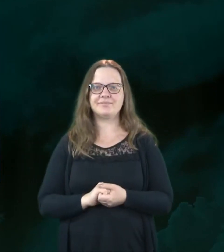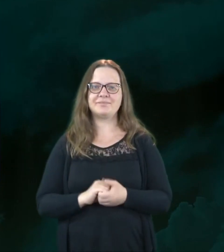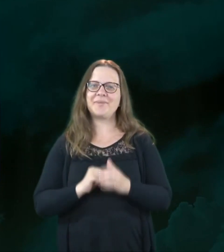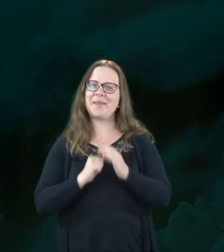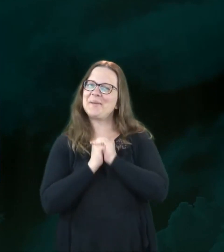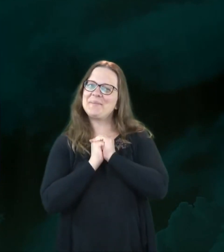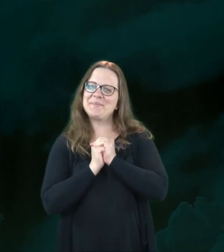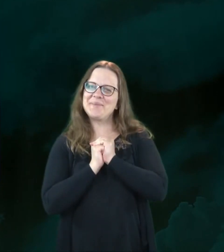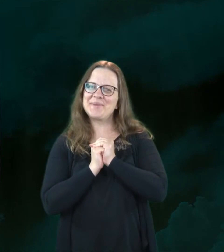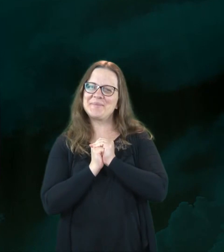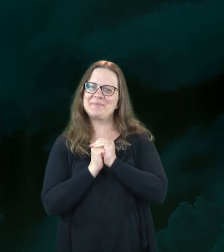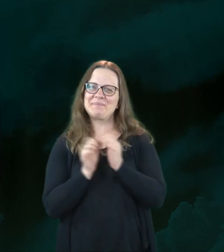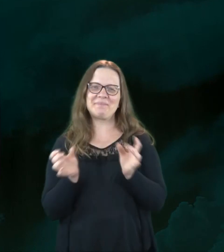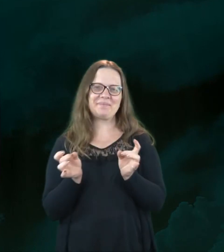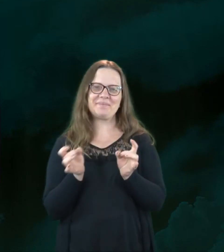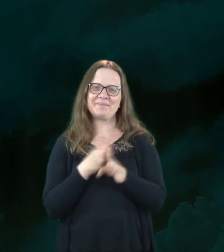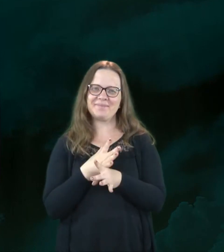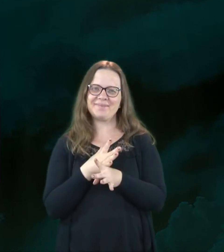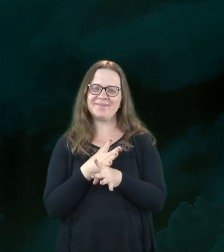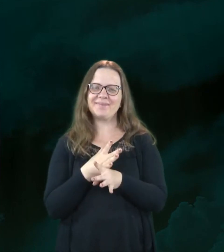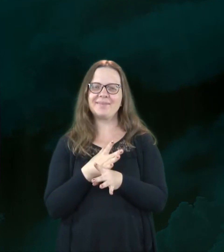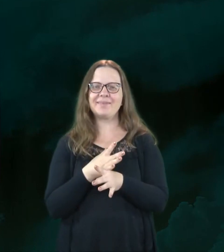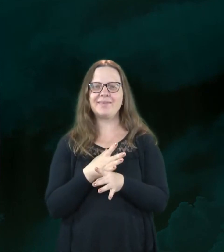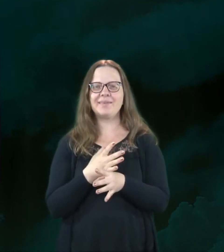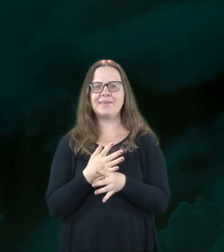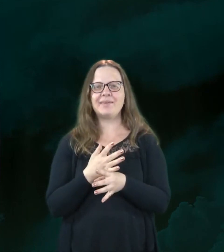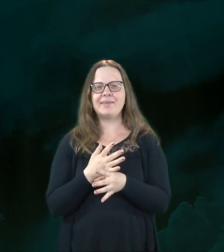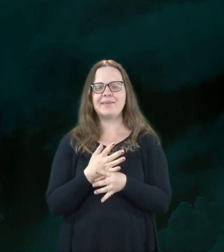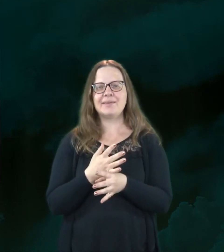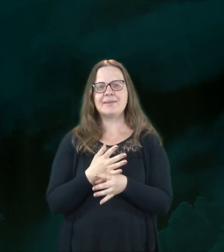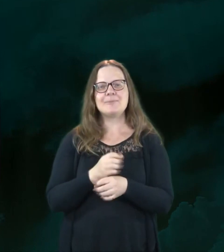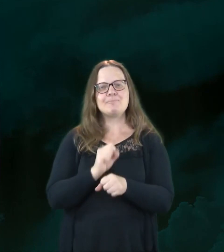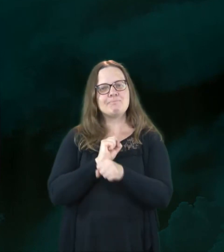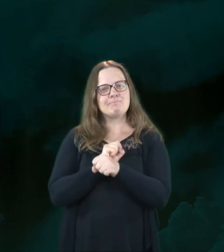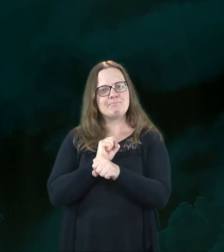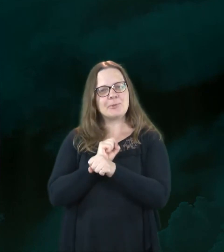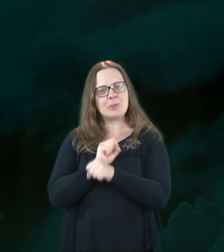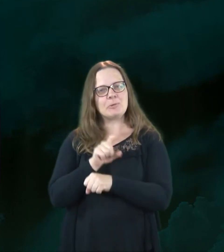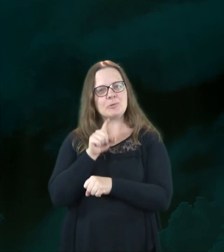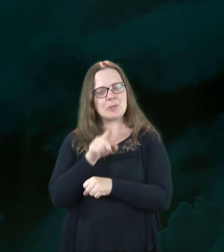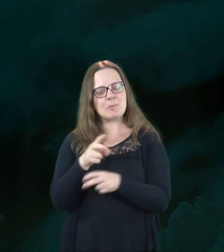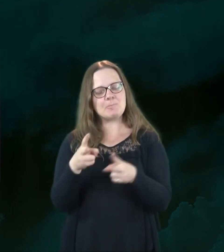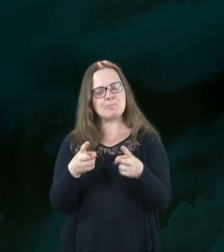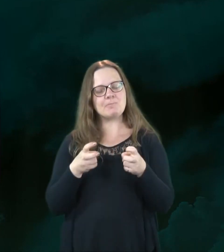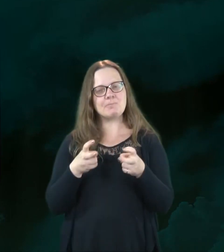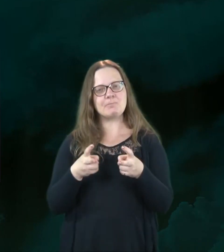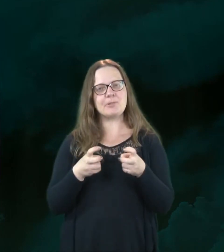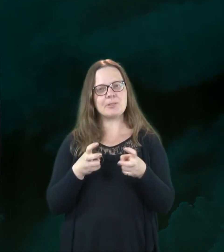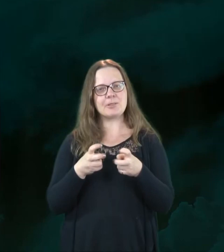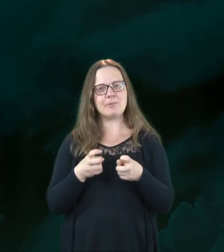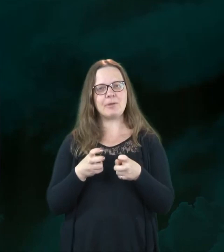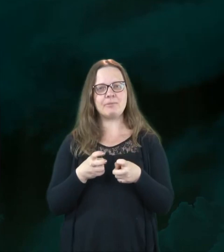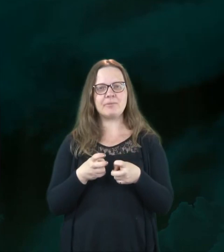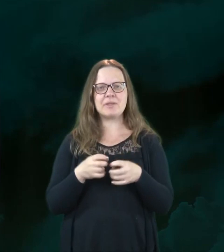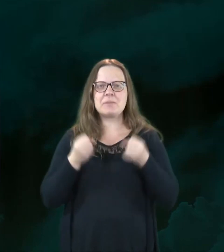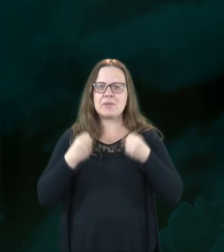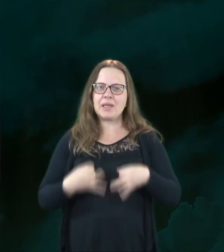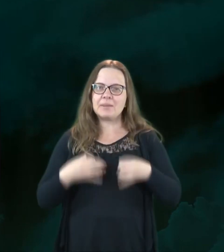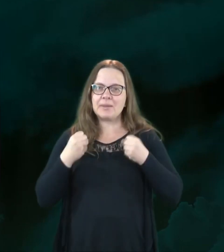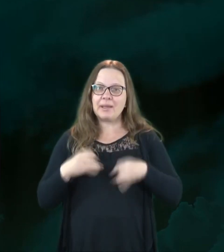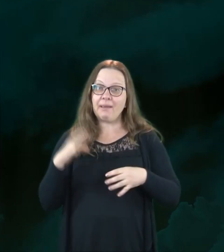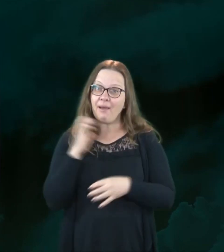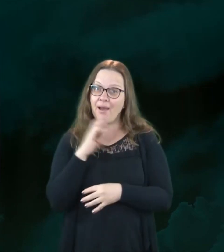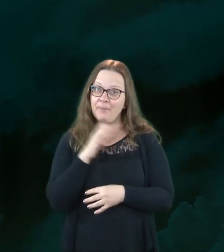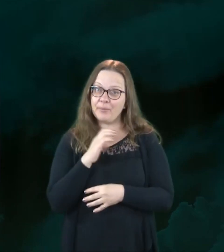Amém. Vou terminar. Espero que você tenha percebido, eu corri um pouquinho, eu tive que cortar algumas